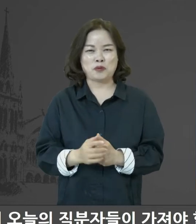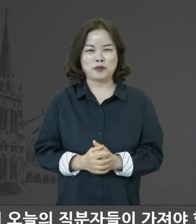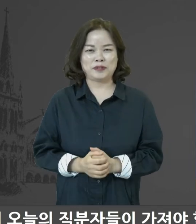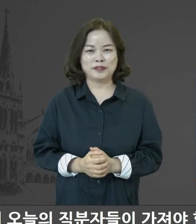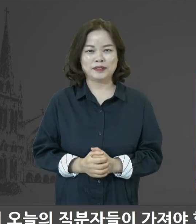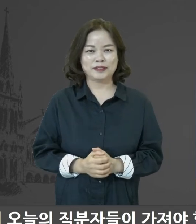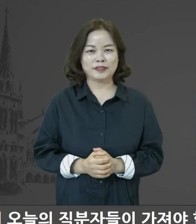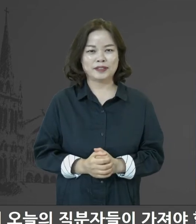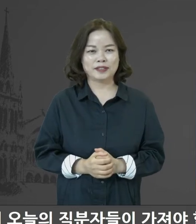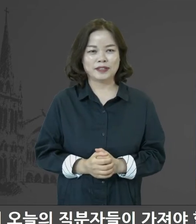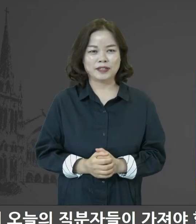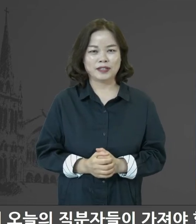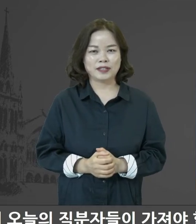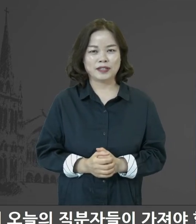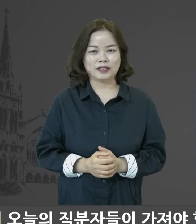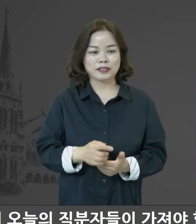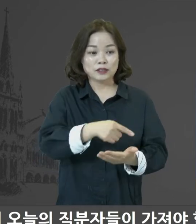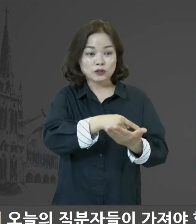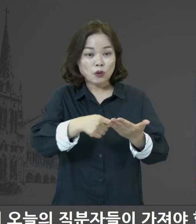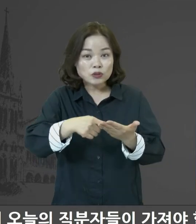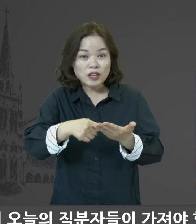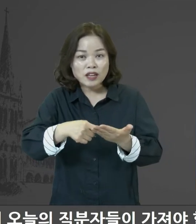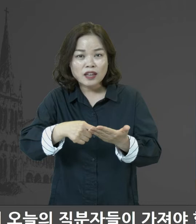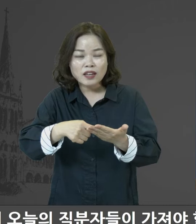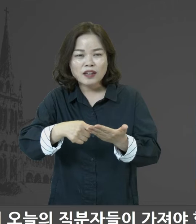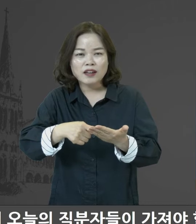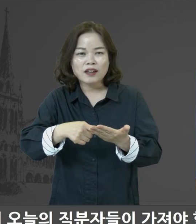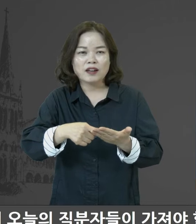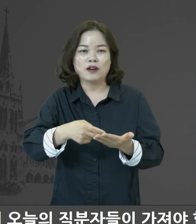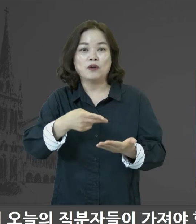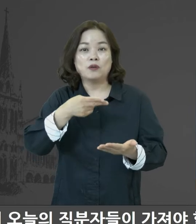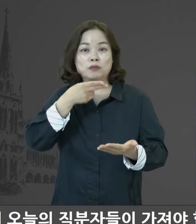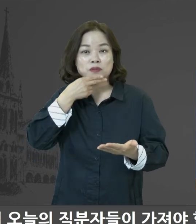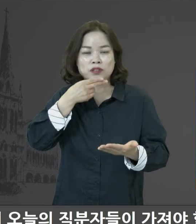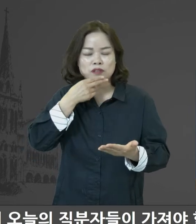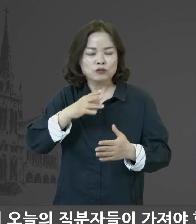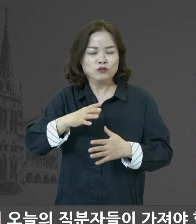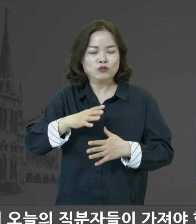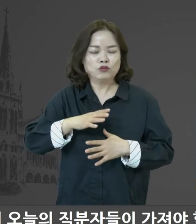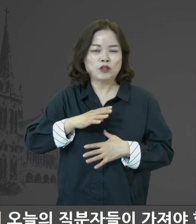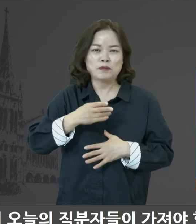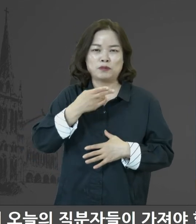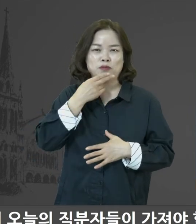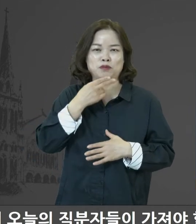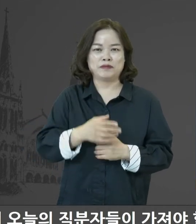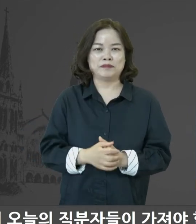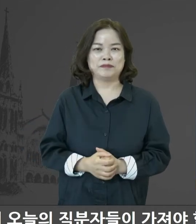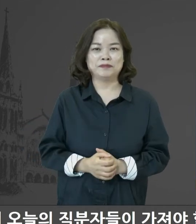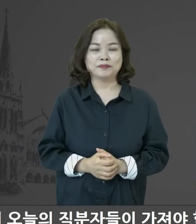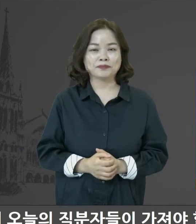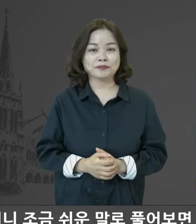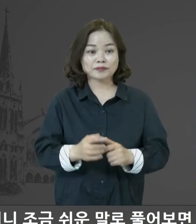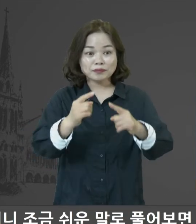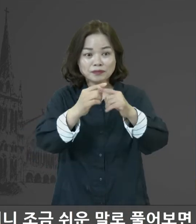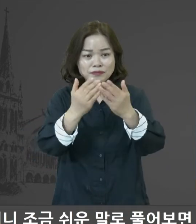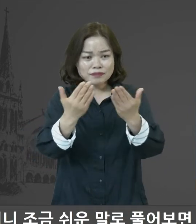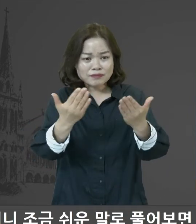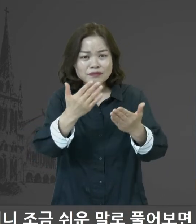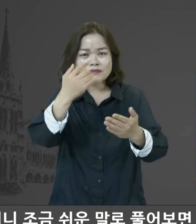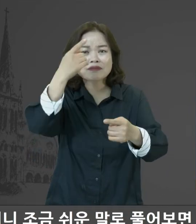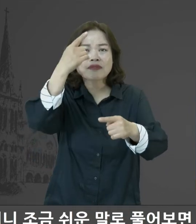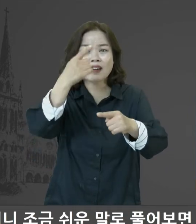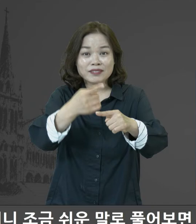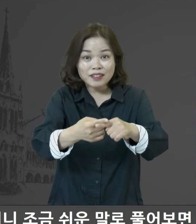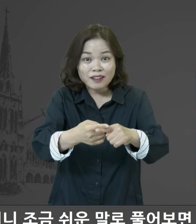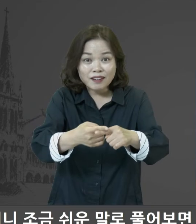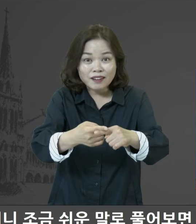하면 손해보는 일을 두려워하지 말라는 것입니다. 교회 일을 하다가